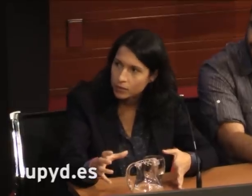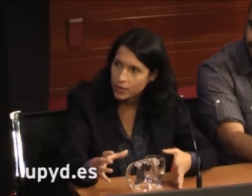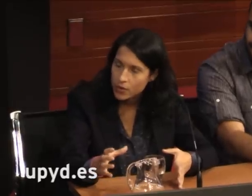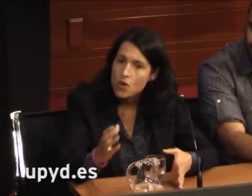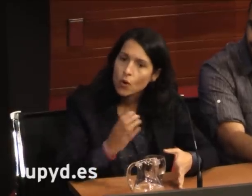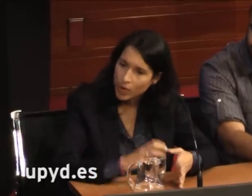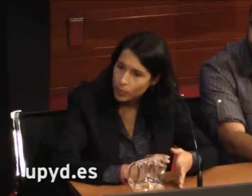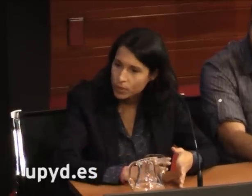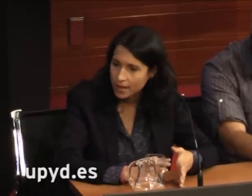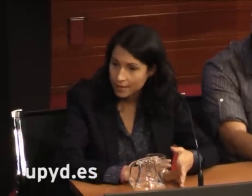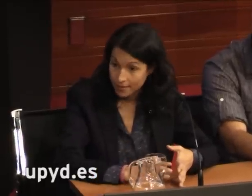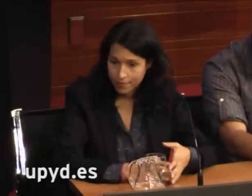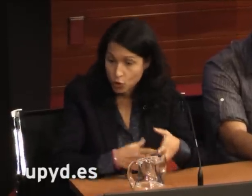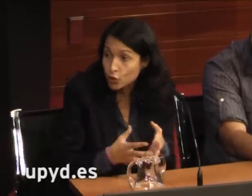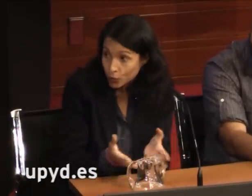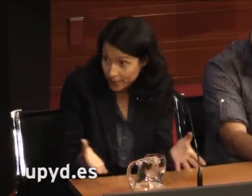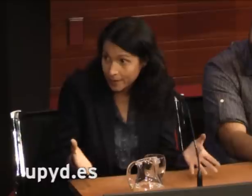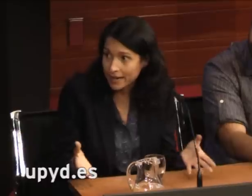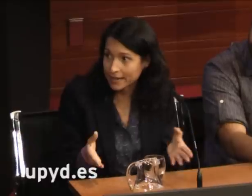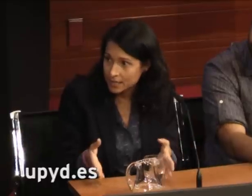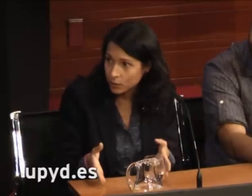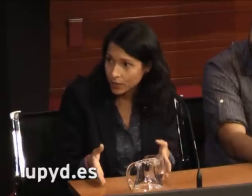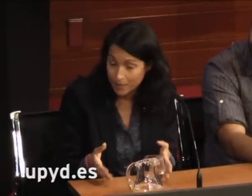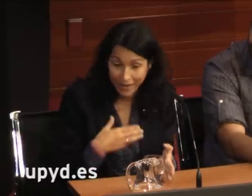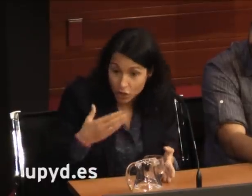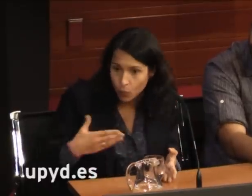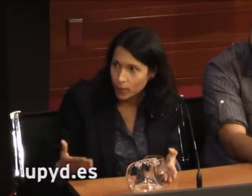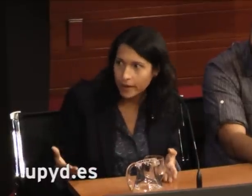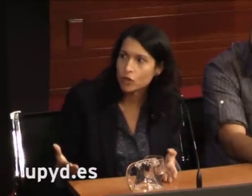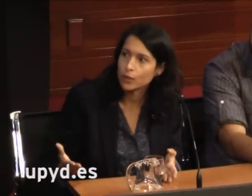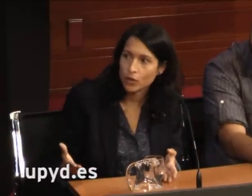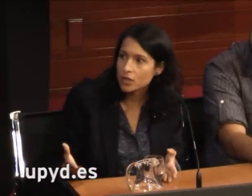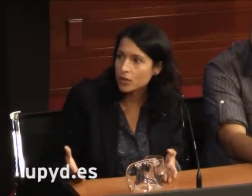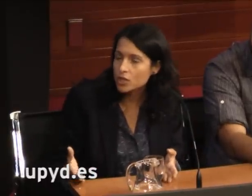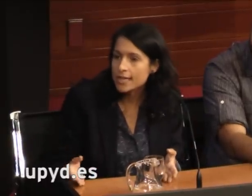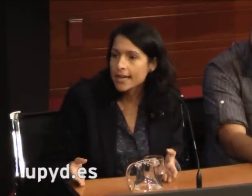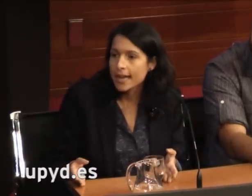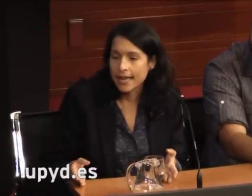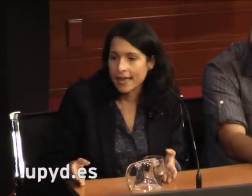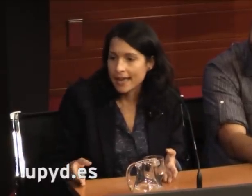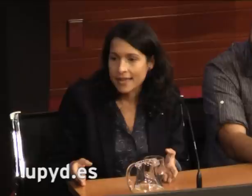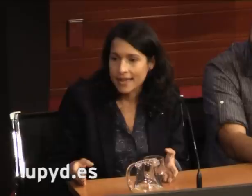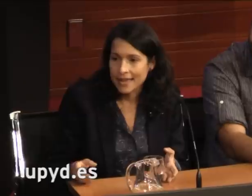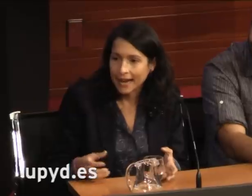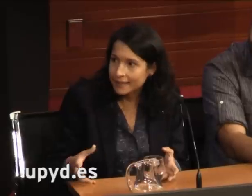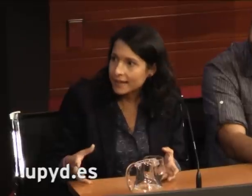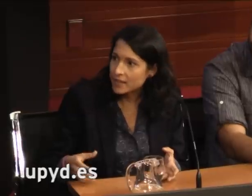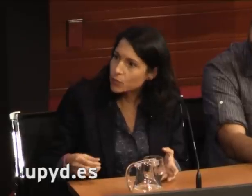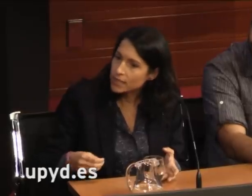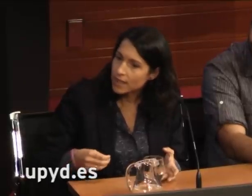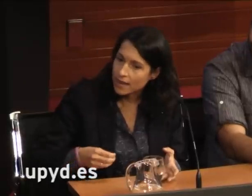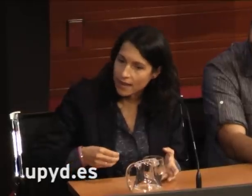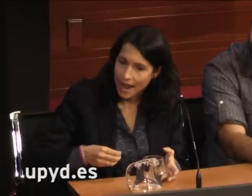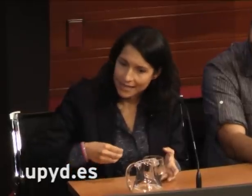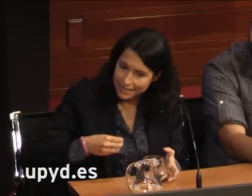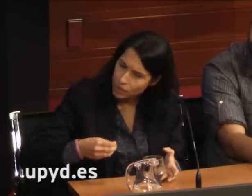la situación, una propuesta constructiva para que esa situación, para que no se cumplieran los pronósticos, y gente que